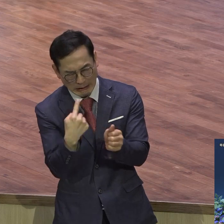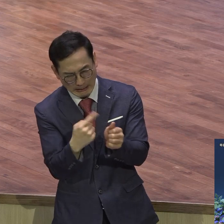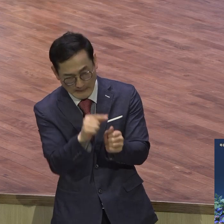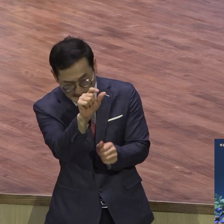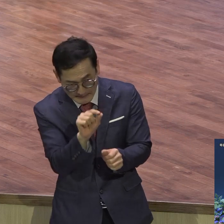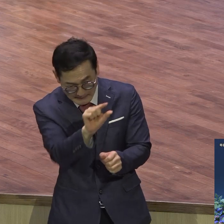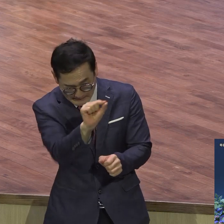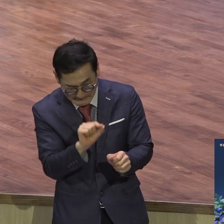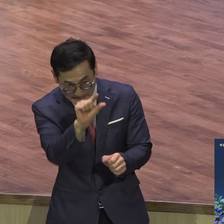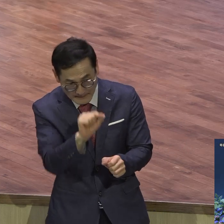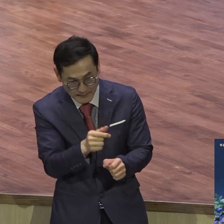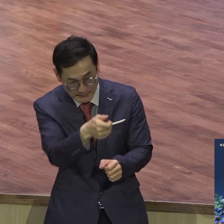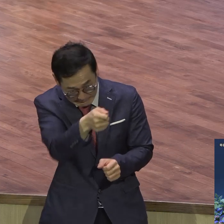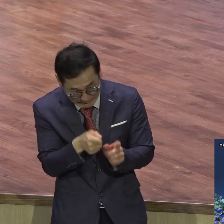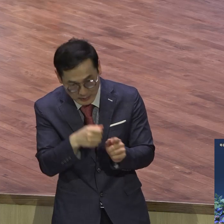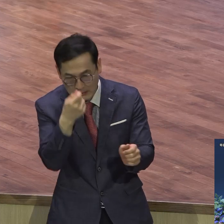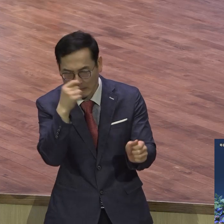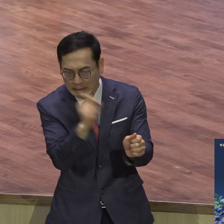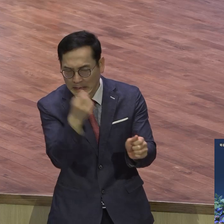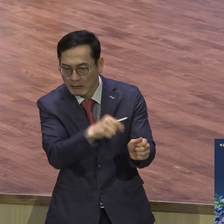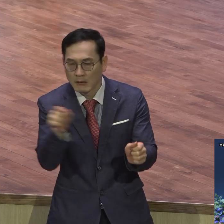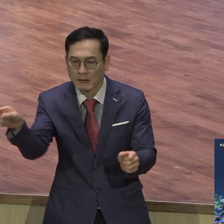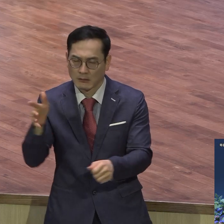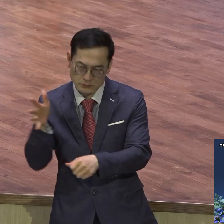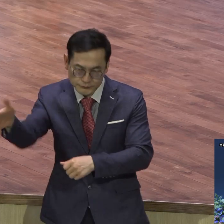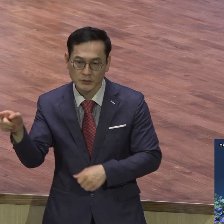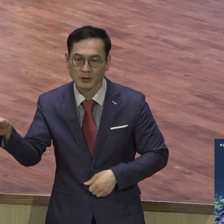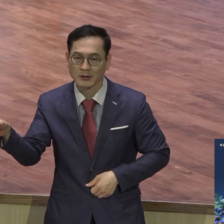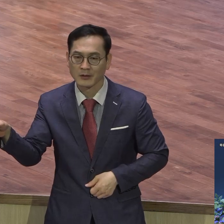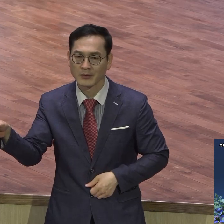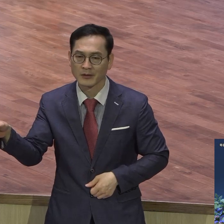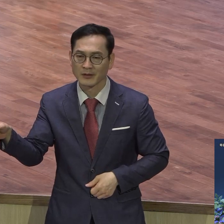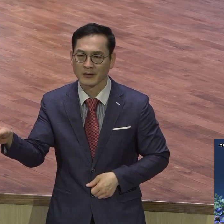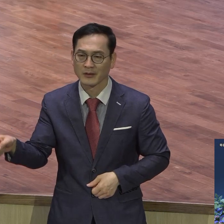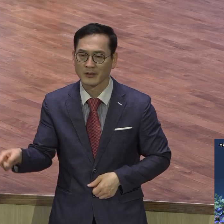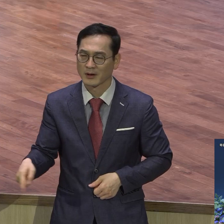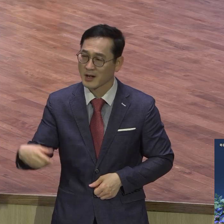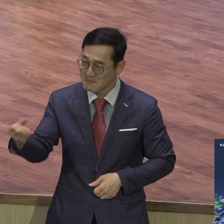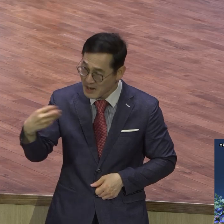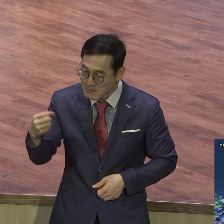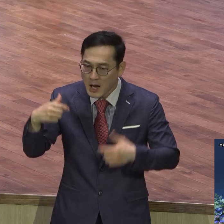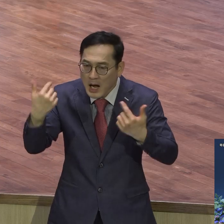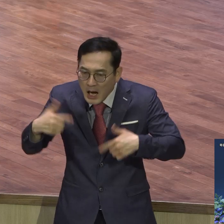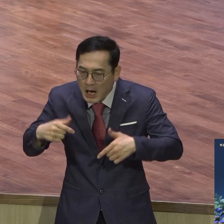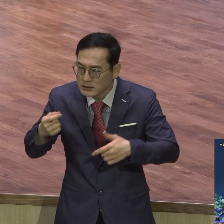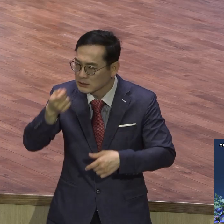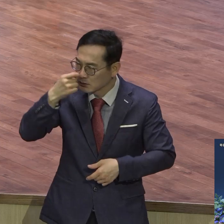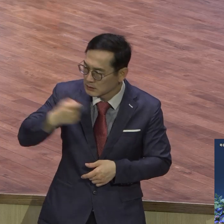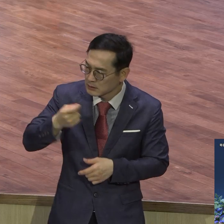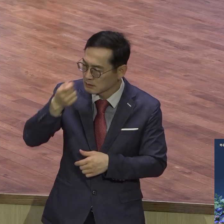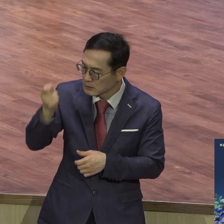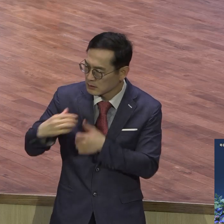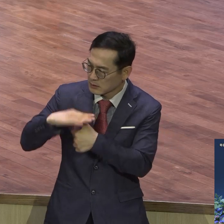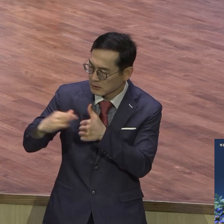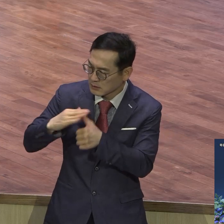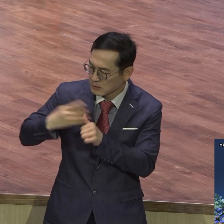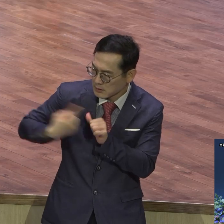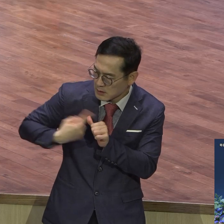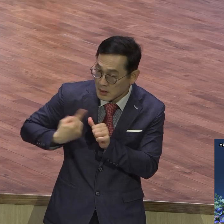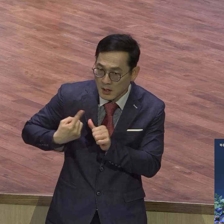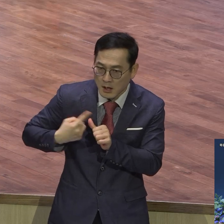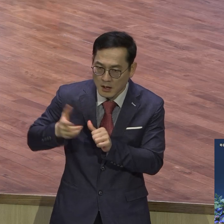점만 덜 주어냅니다. 왜 그렇게 하는 말마다 가시가 돋쳐가지고 상처를